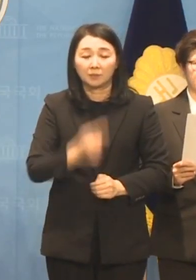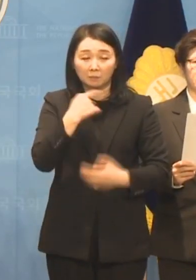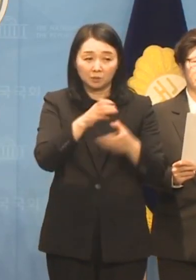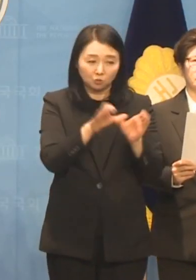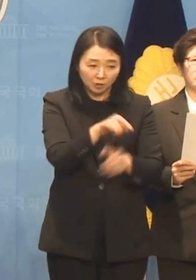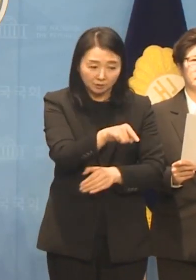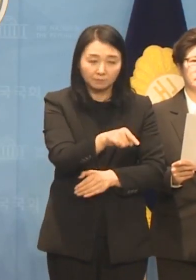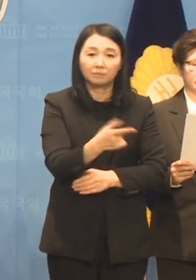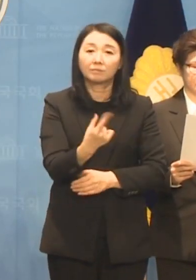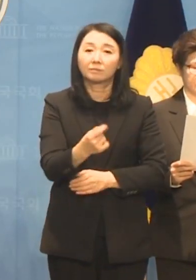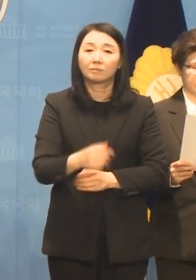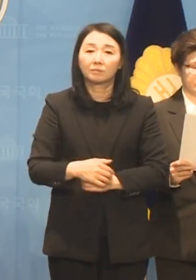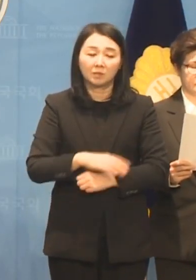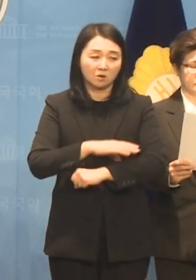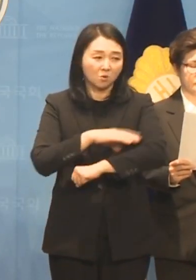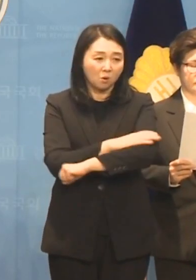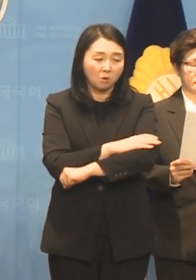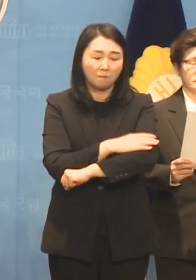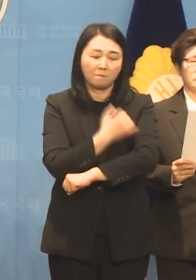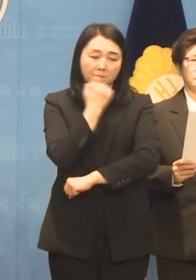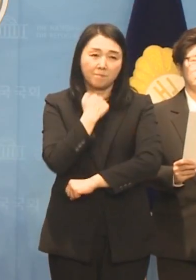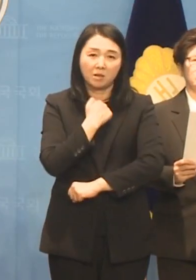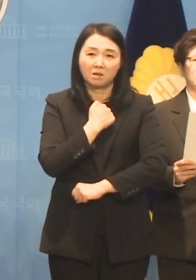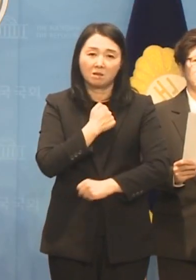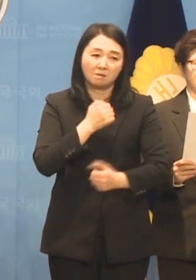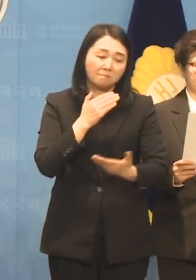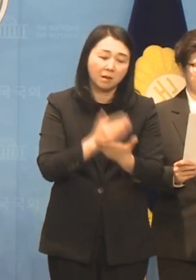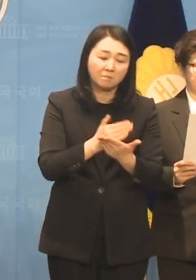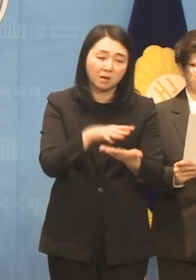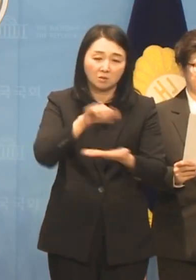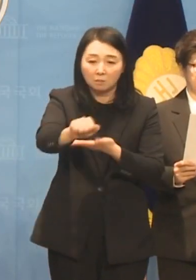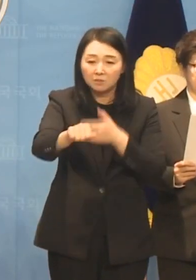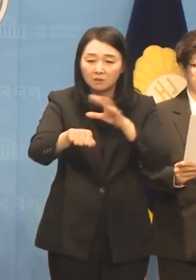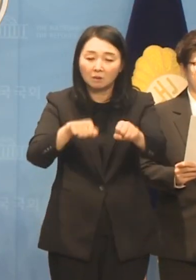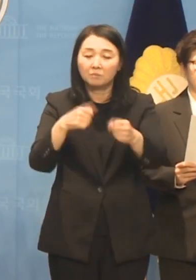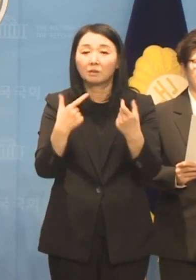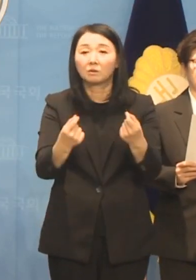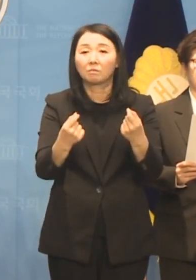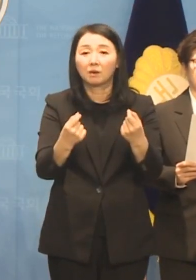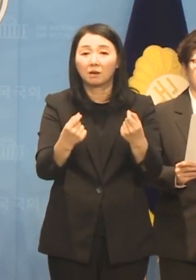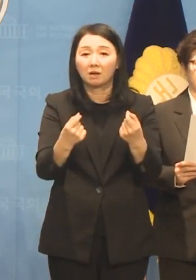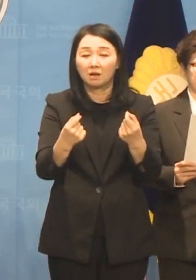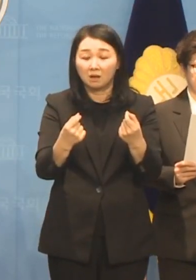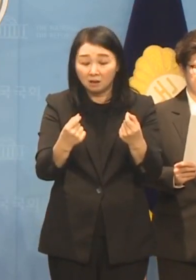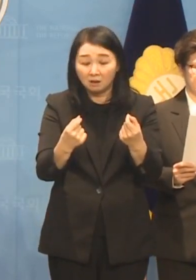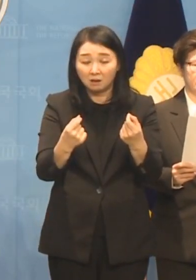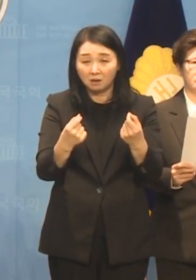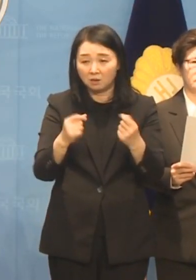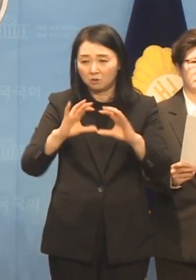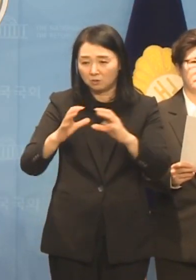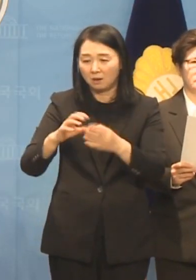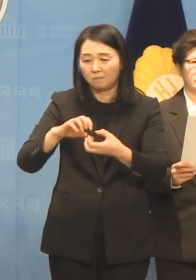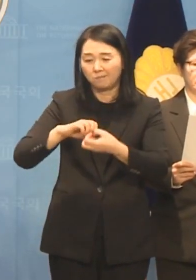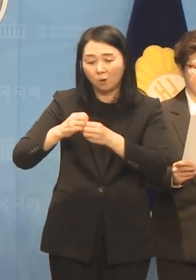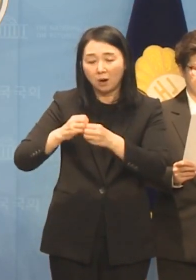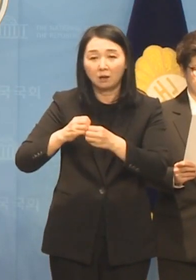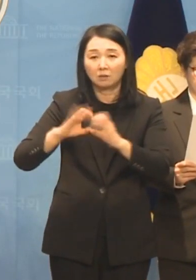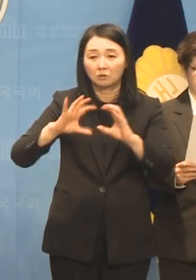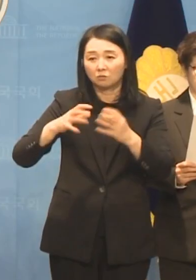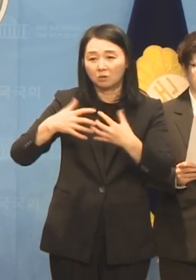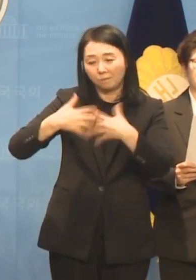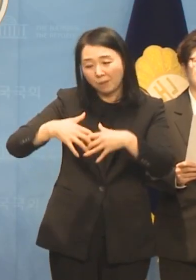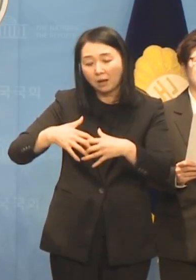더불어민주당 역시 권력욕에 취해 점령군이 된 듯 앞뒤 안 가리고 국가 혼란, 국정